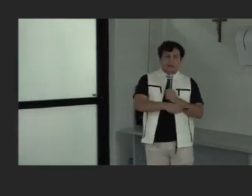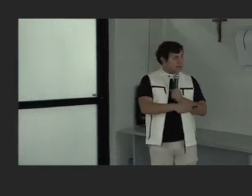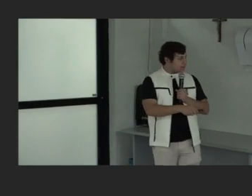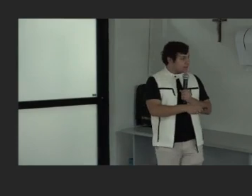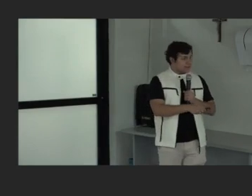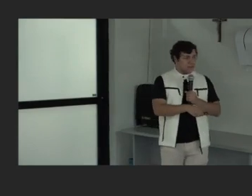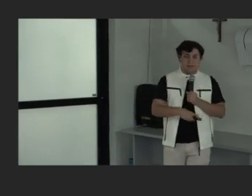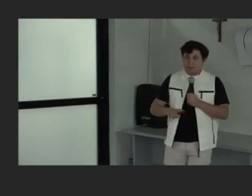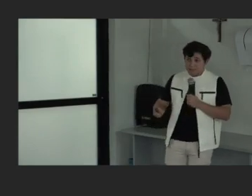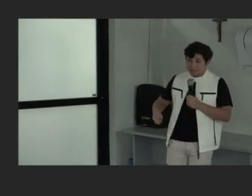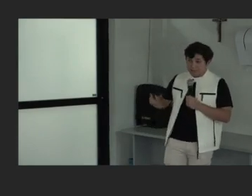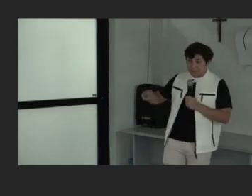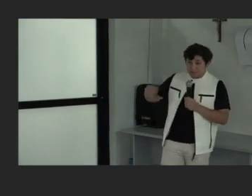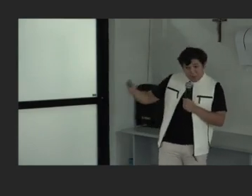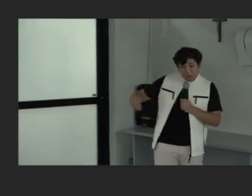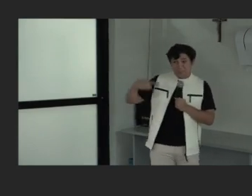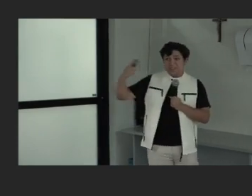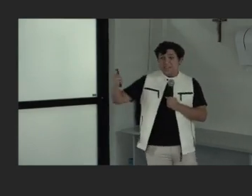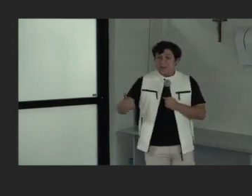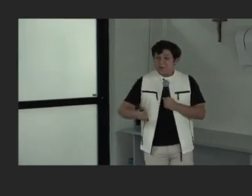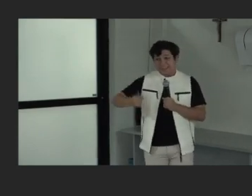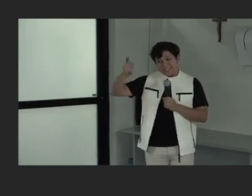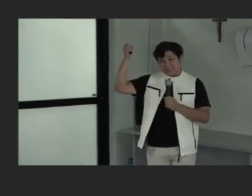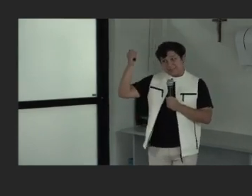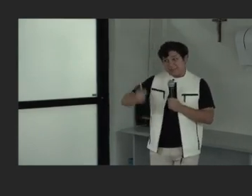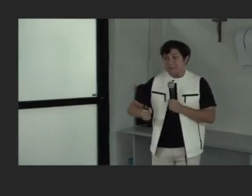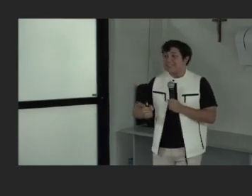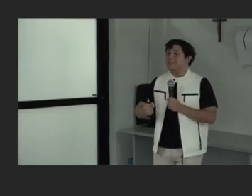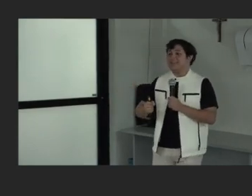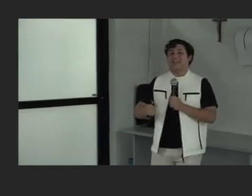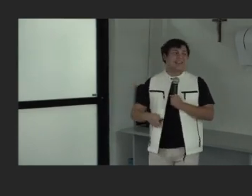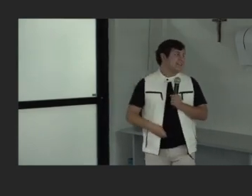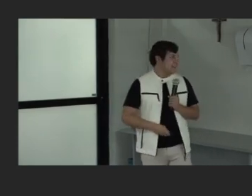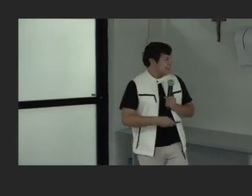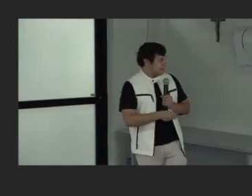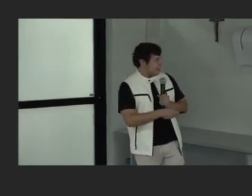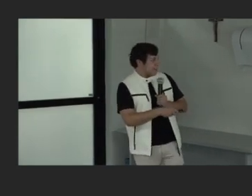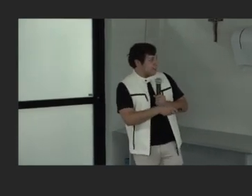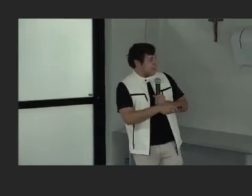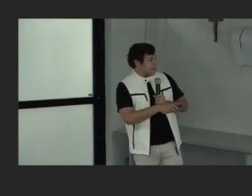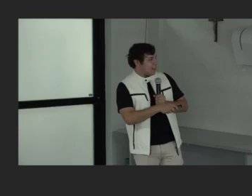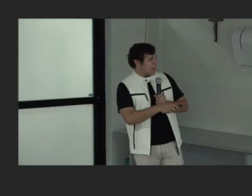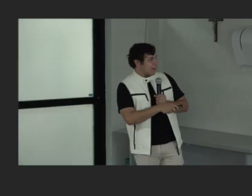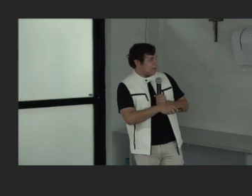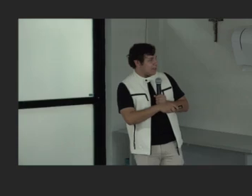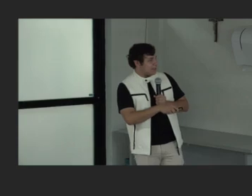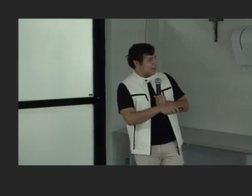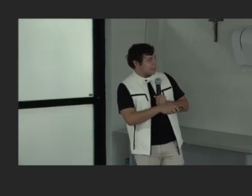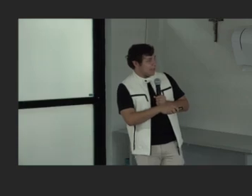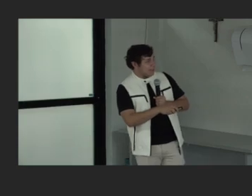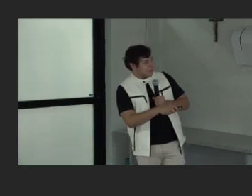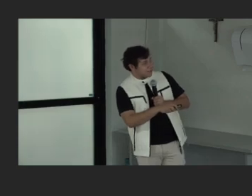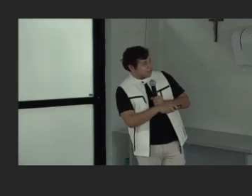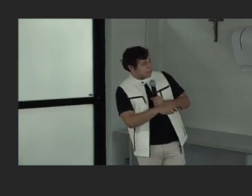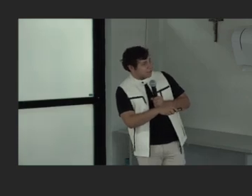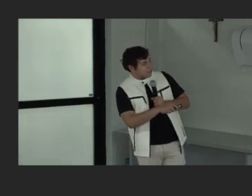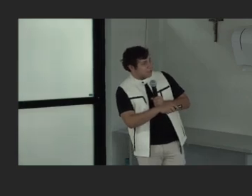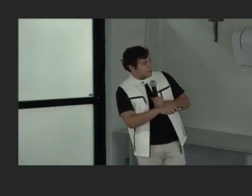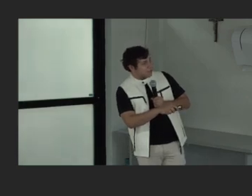partir de esta fecha empezamos a luchar un poco más porque ya estaba establecido en la ley. ¿Okay? La lengua de señas, además de todos estos aspectos que